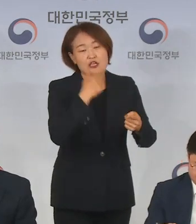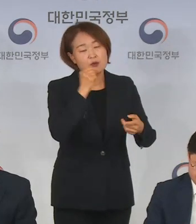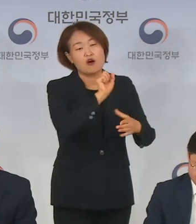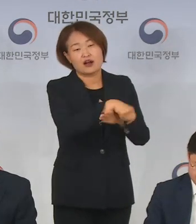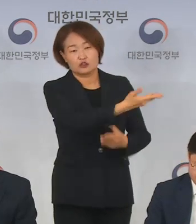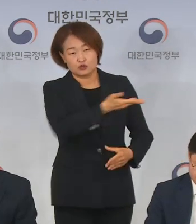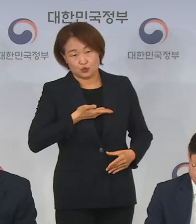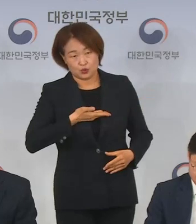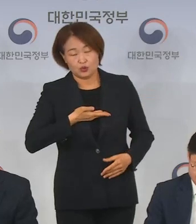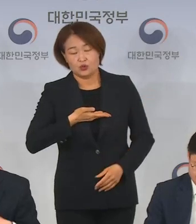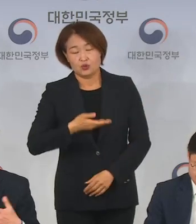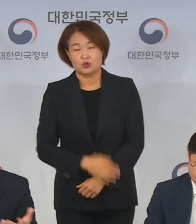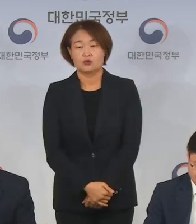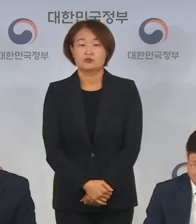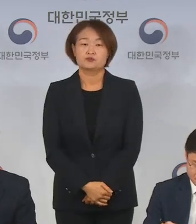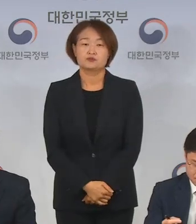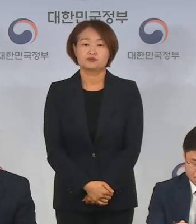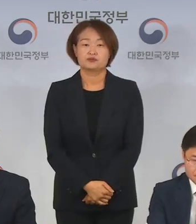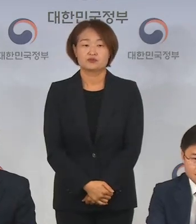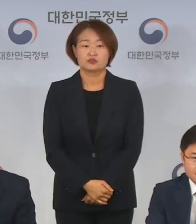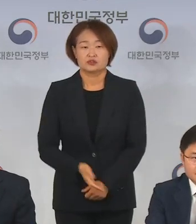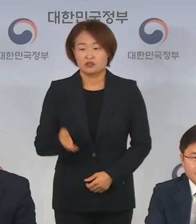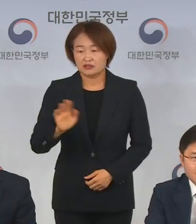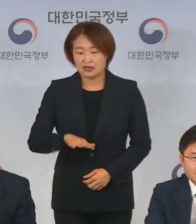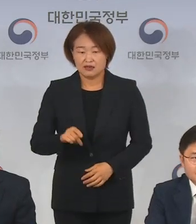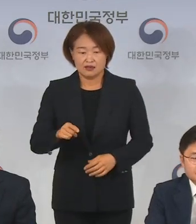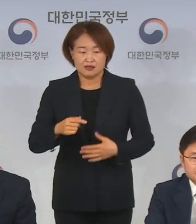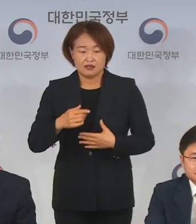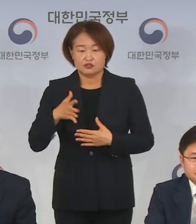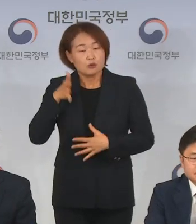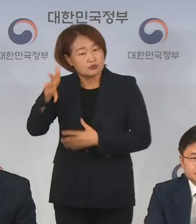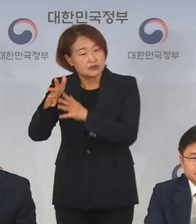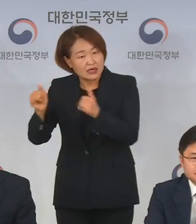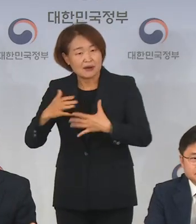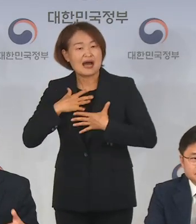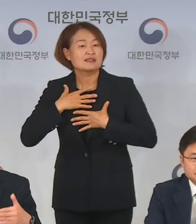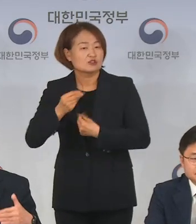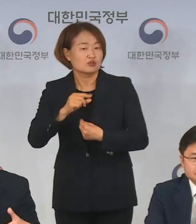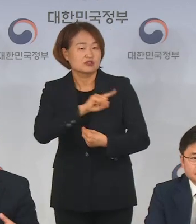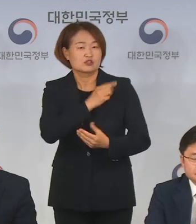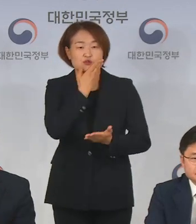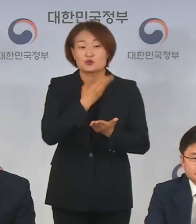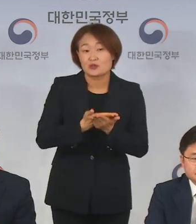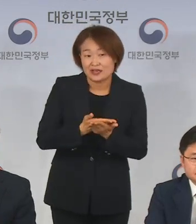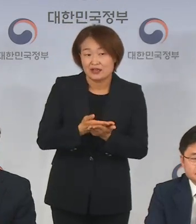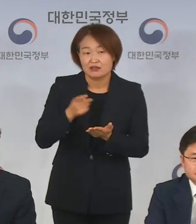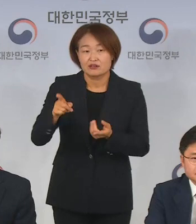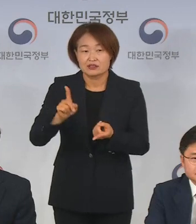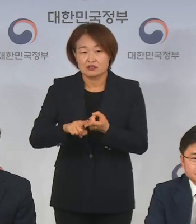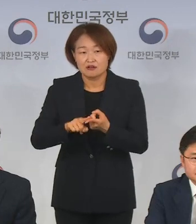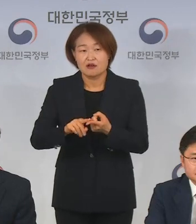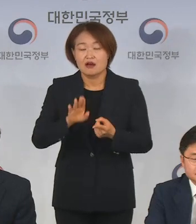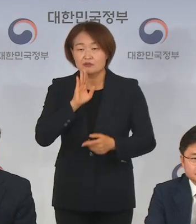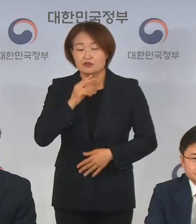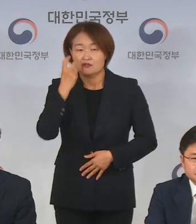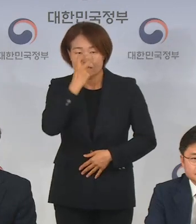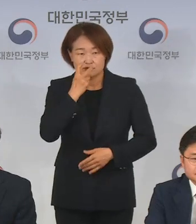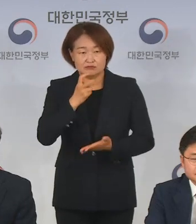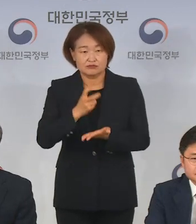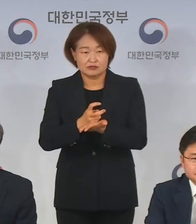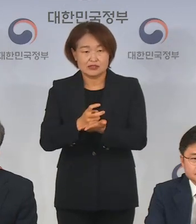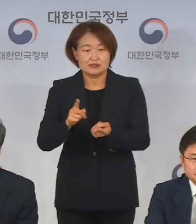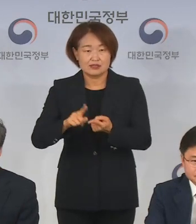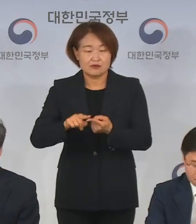다만 그럼에도 불구하고 전문 조사단의 그 안전이라든지 이런 부분도 있기 때문에 관련 규정은 가급적 저희도 준수하는 쪽으로